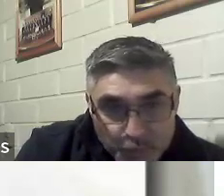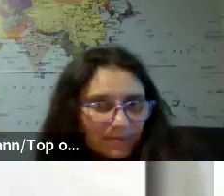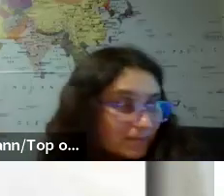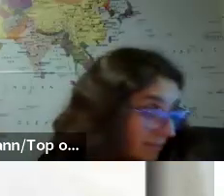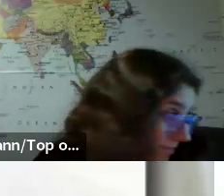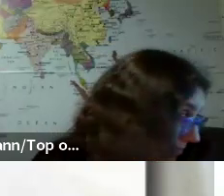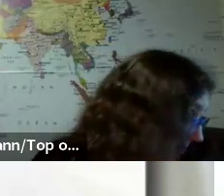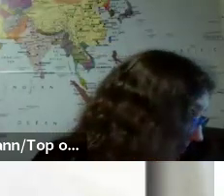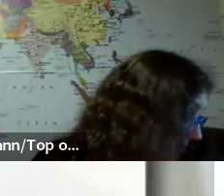Ujú.